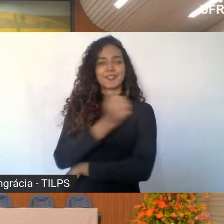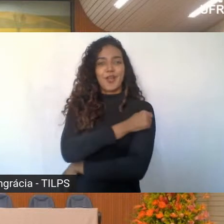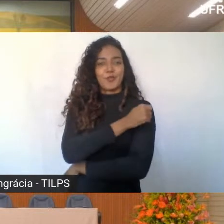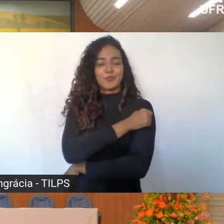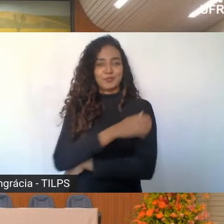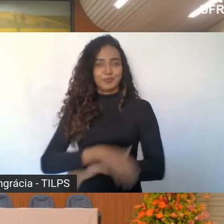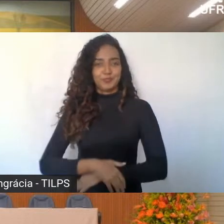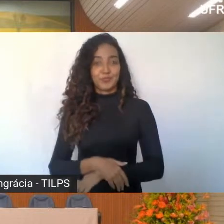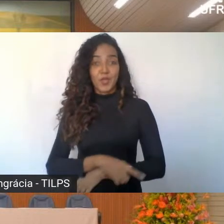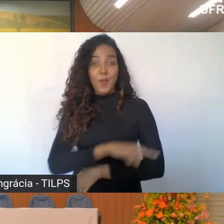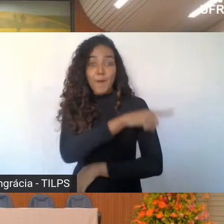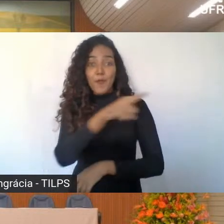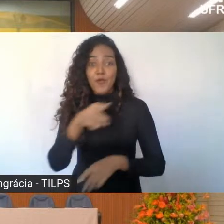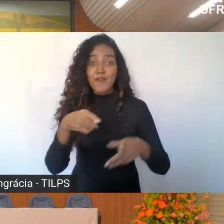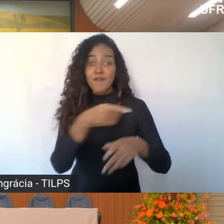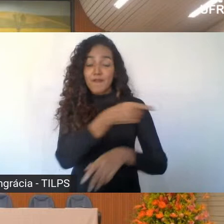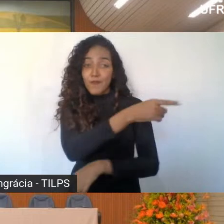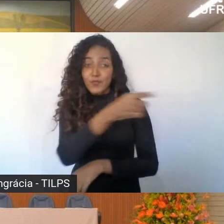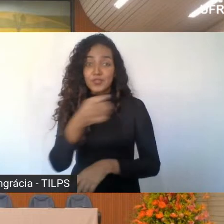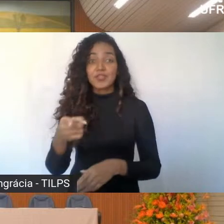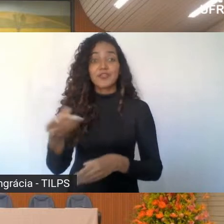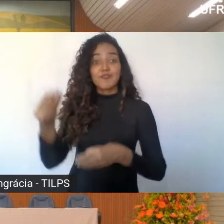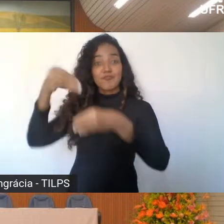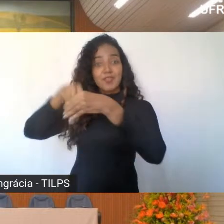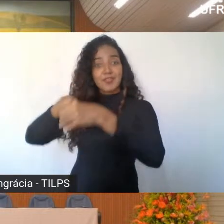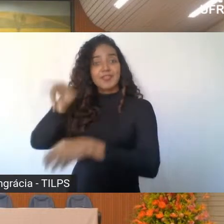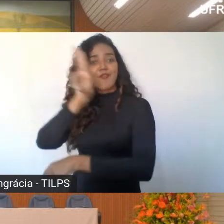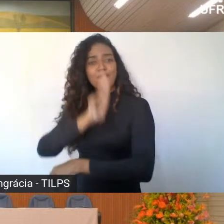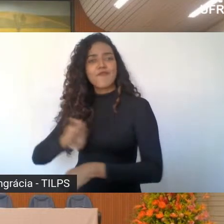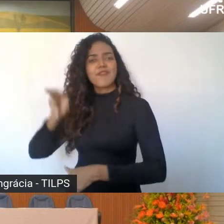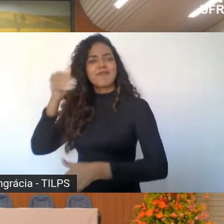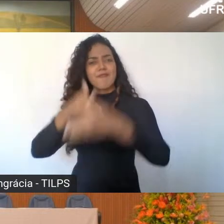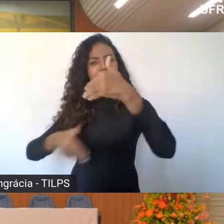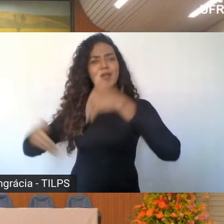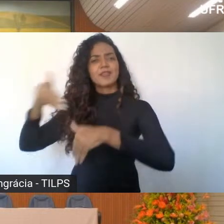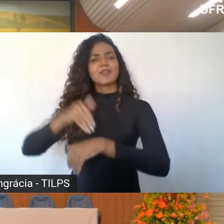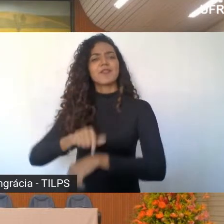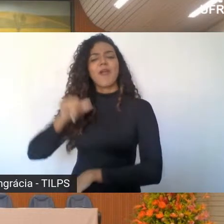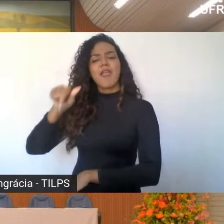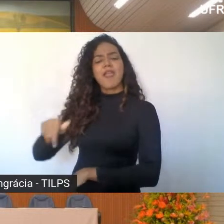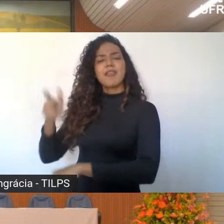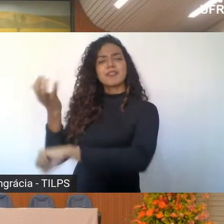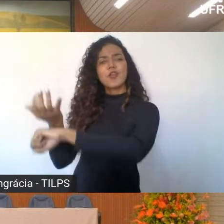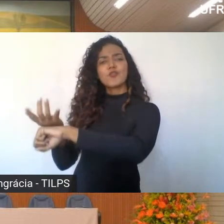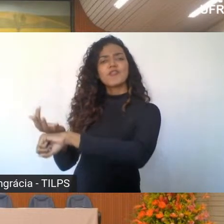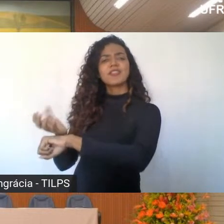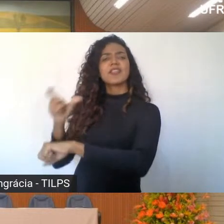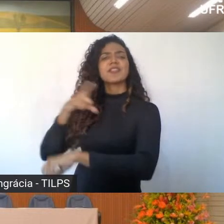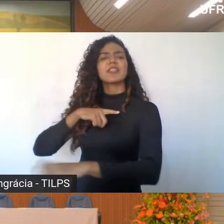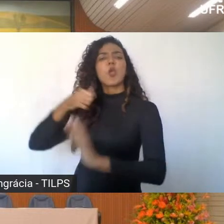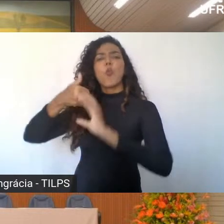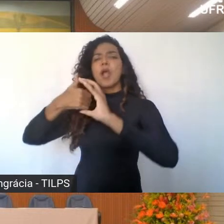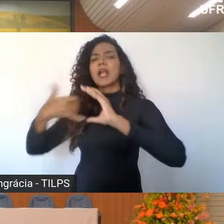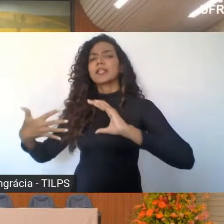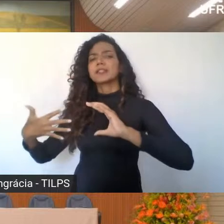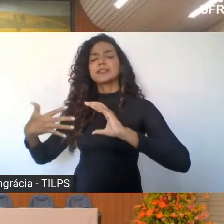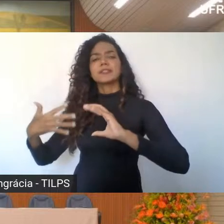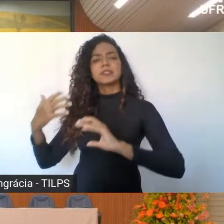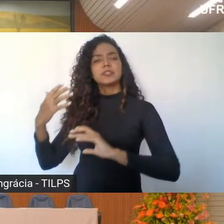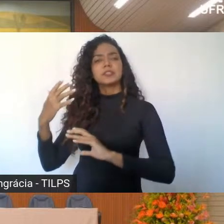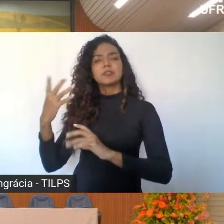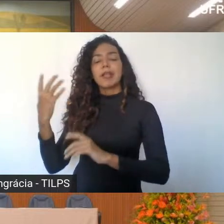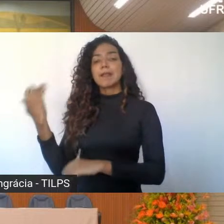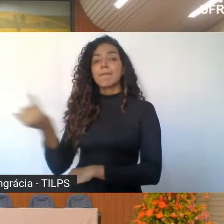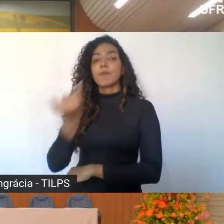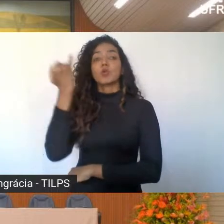essa universidade, ela tem uma característica muito especial, que é o lado humanístico de acolhimento.